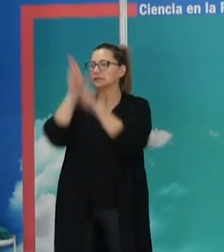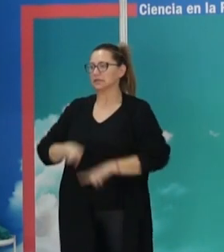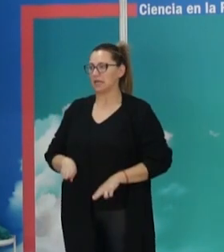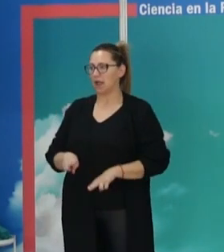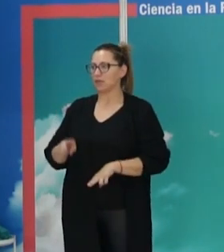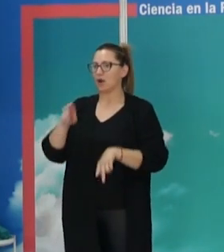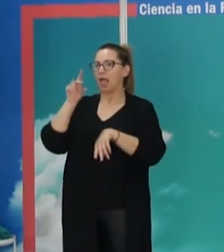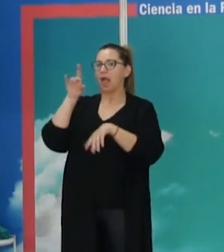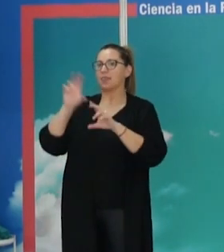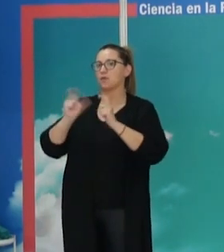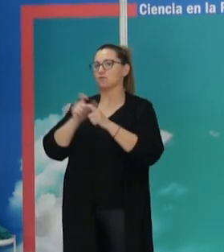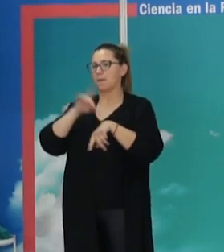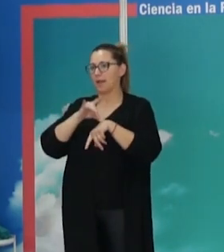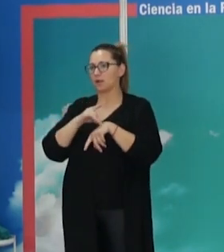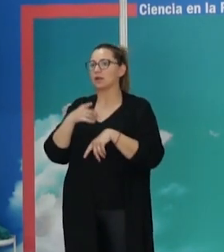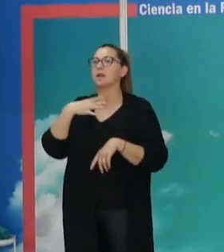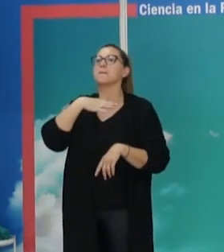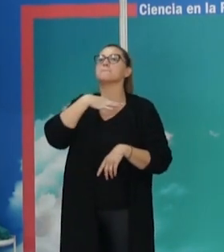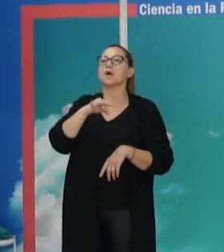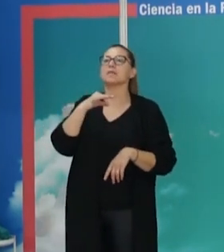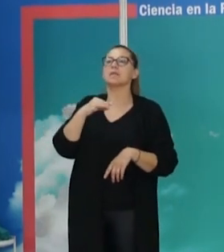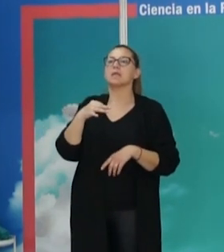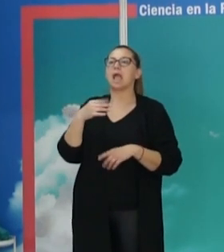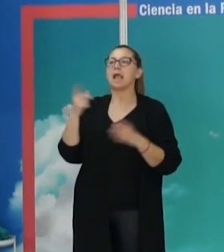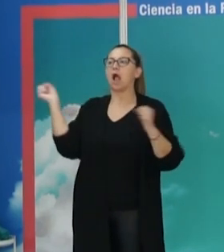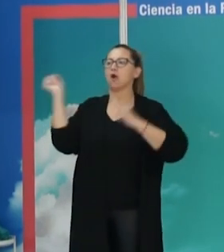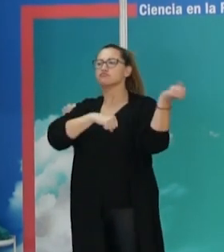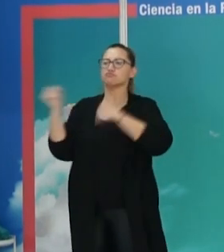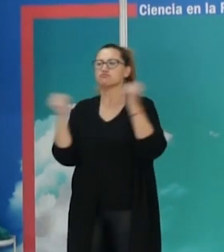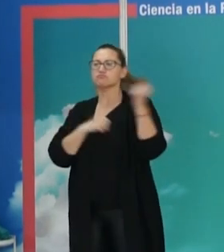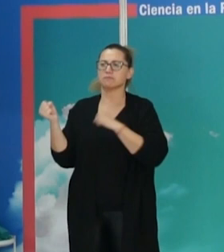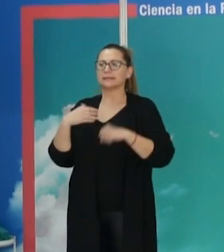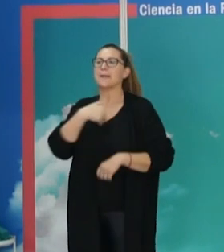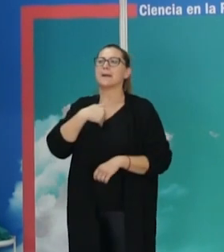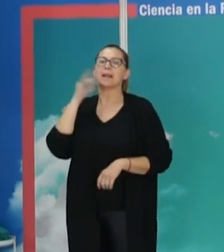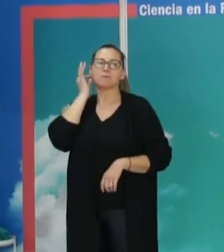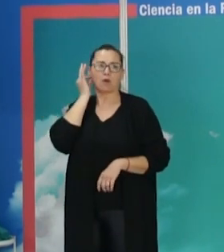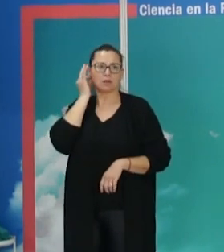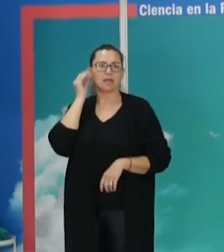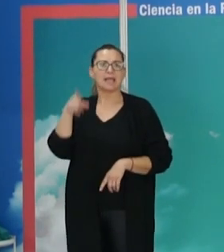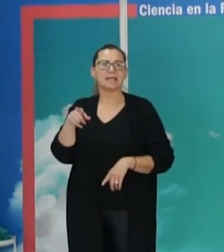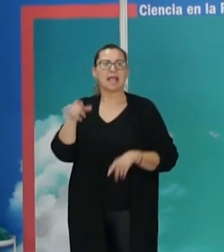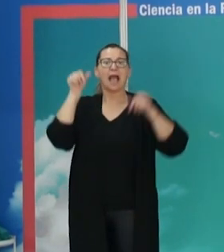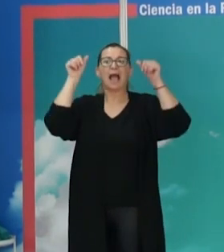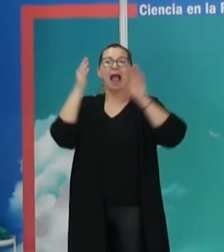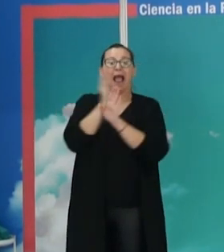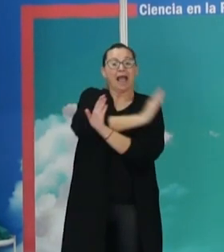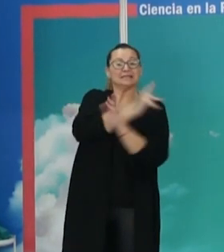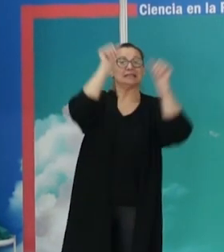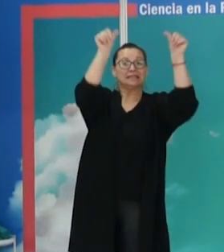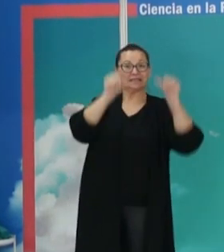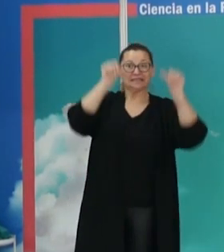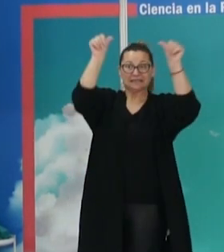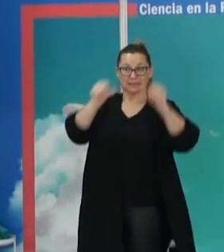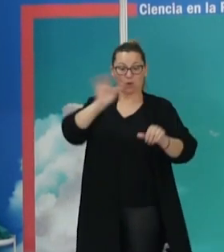las cuales Semenya podía competir como mujer sin limitación alguna. Se le habían quitado títulos previamente por considerar